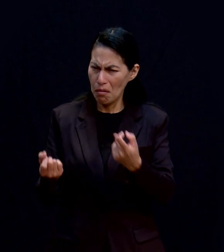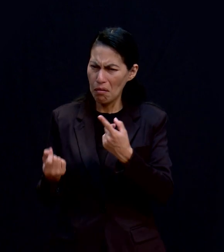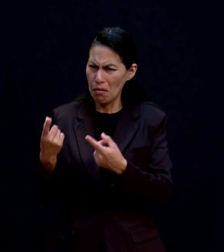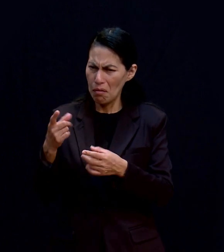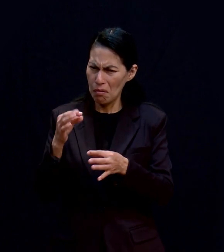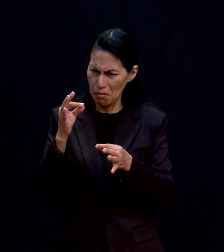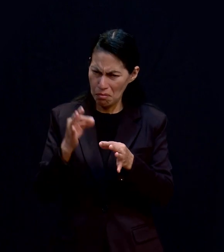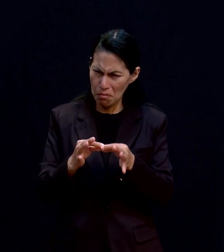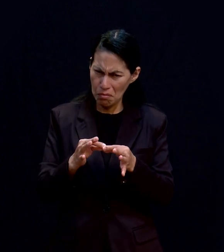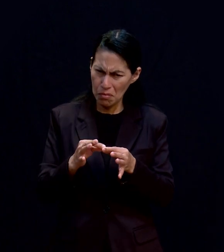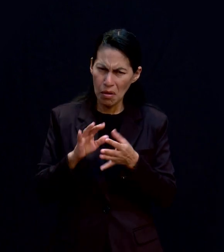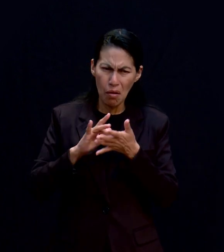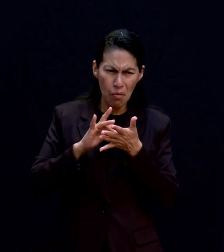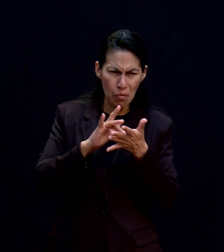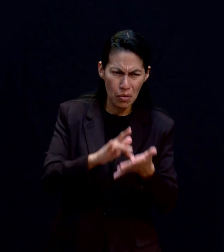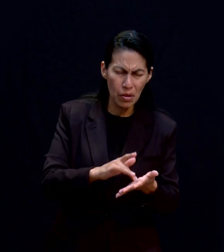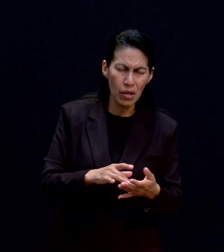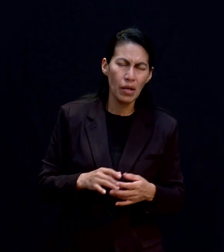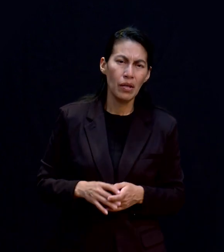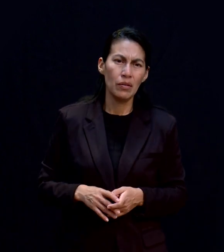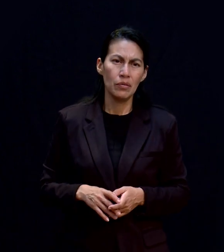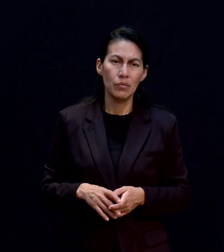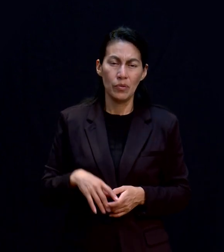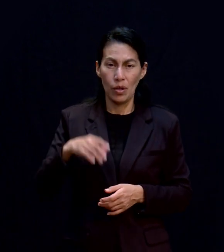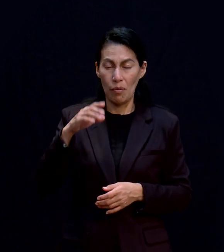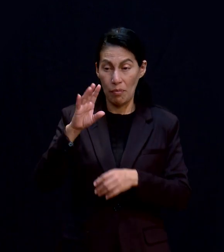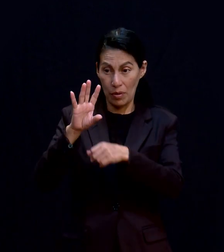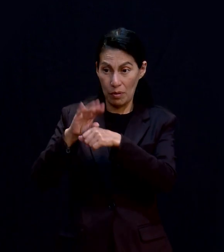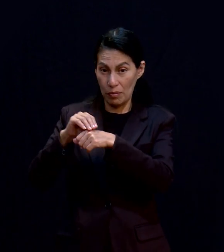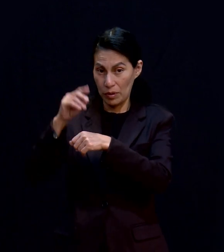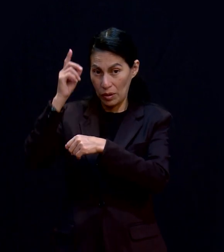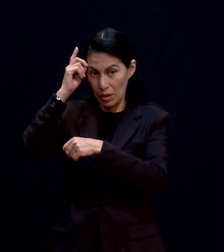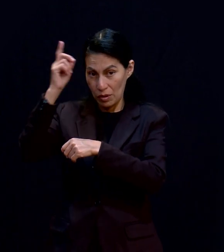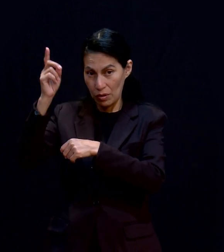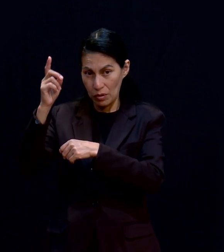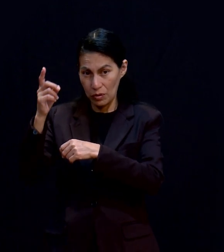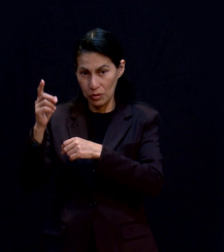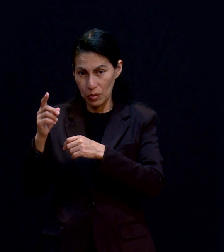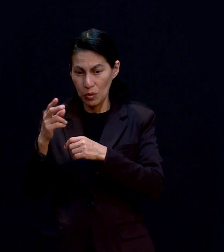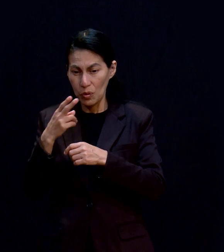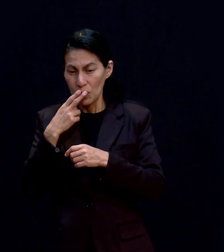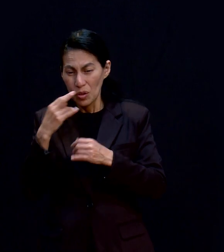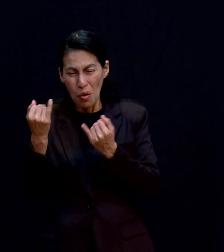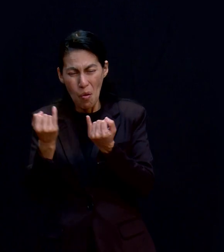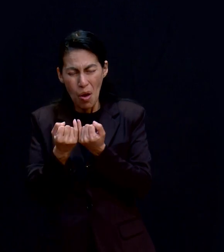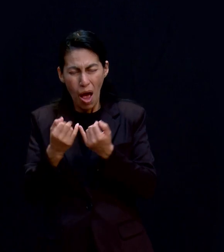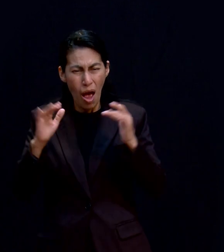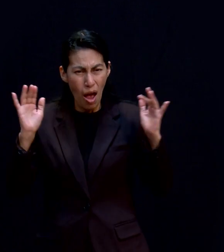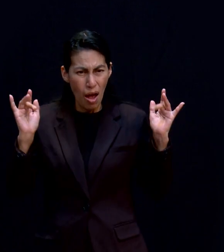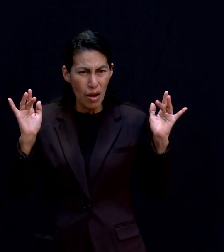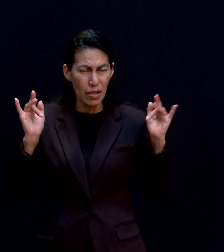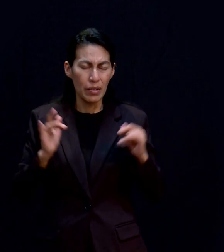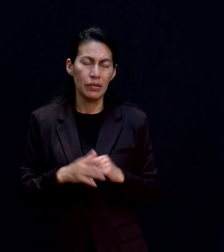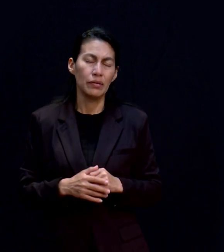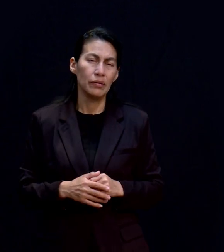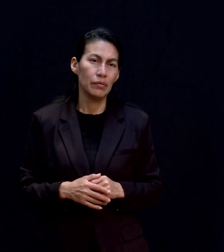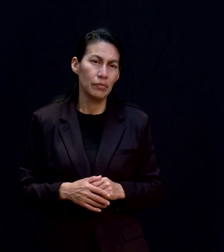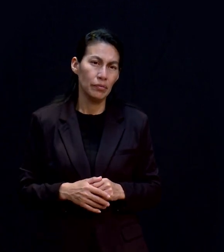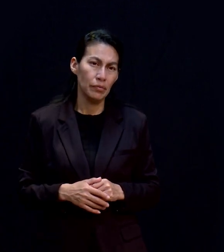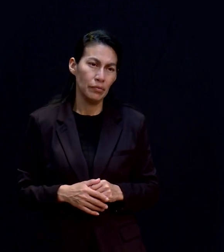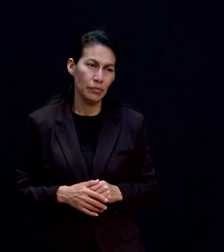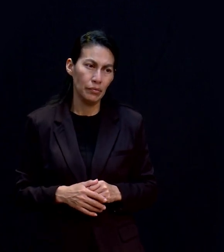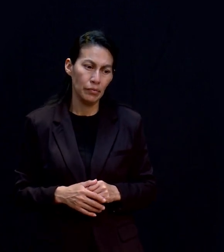a apoyarte porque dios los usa como sus ángeles 1 hora 1 plática con dios